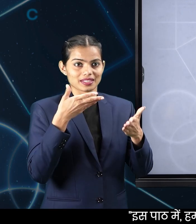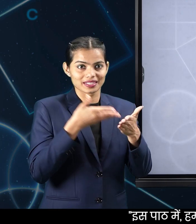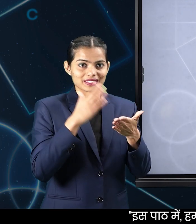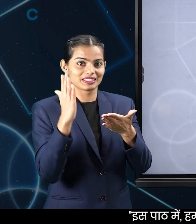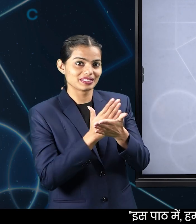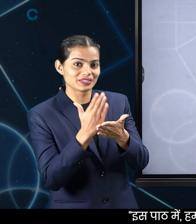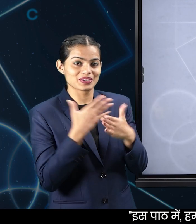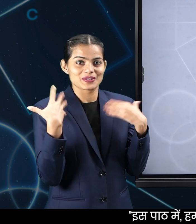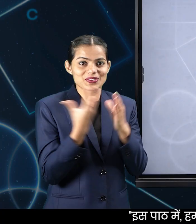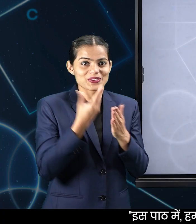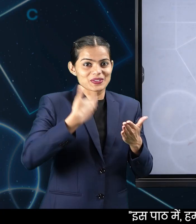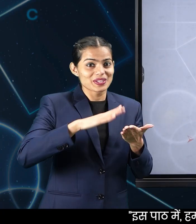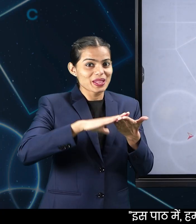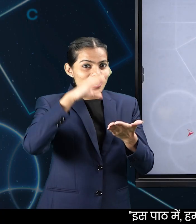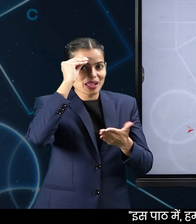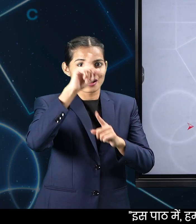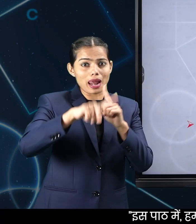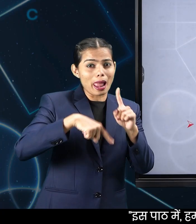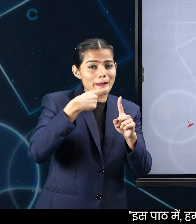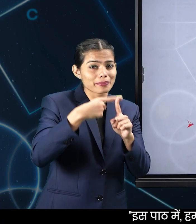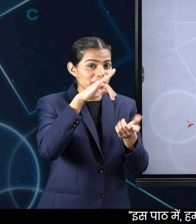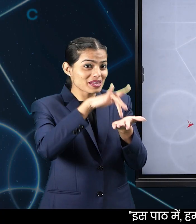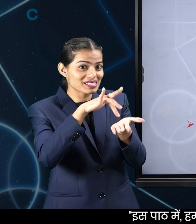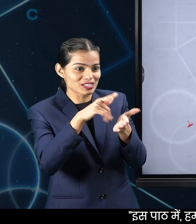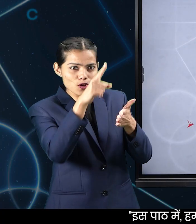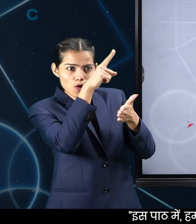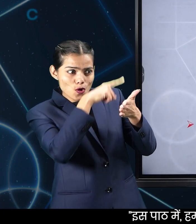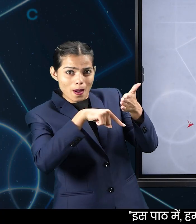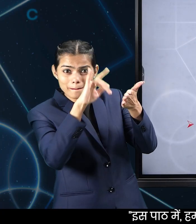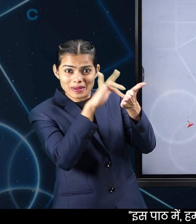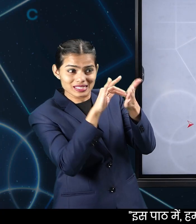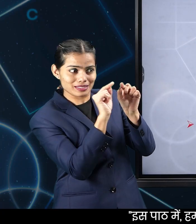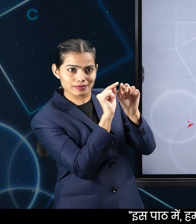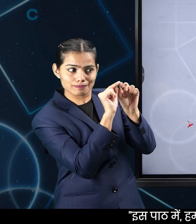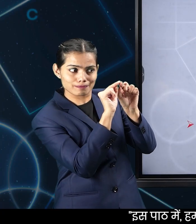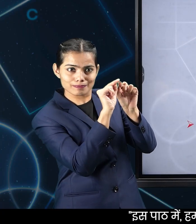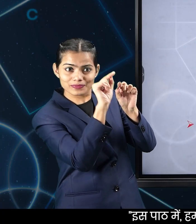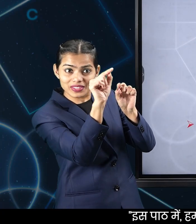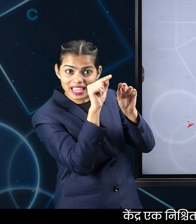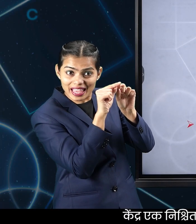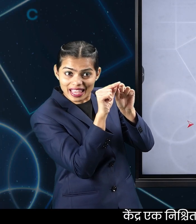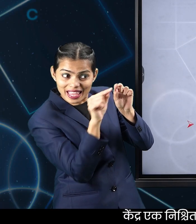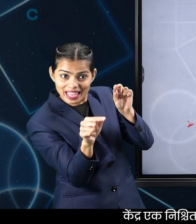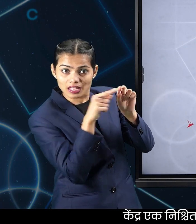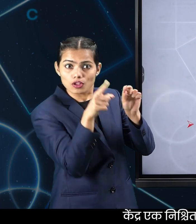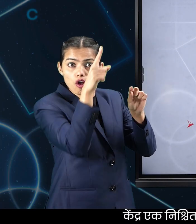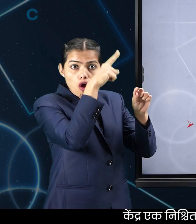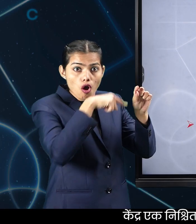इस पाठ में हम एक वृत्त के केंद्र और त्रिज्या के बारे में जानेंगे। केंद्र एक निश्चित बिंदु